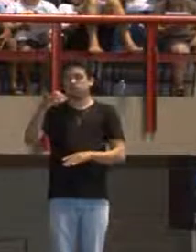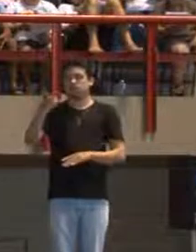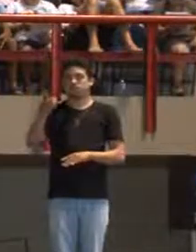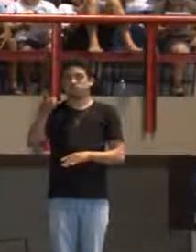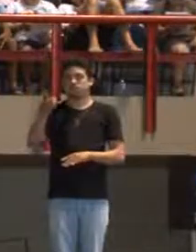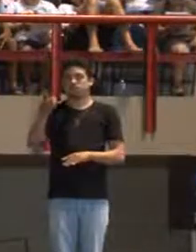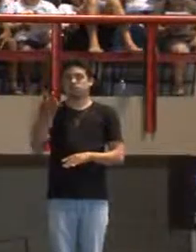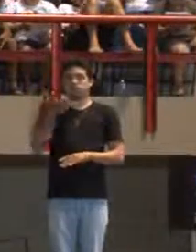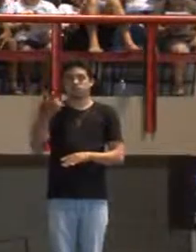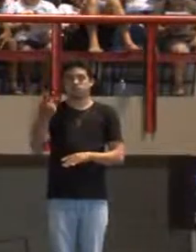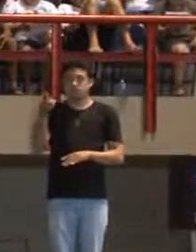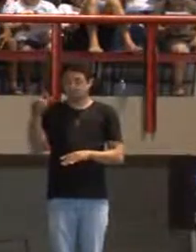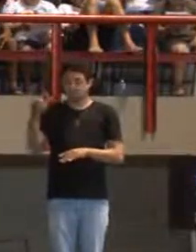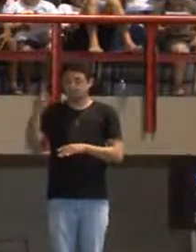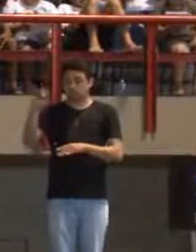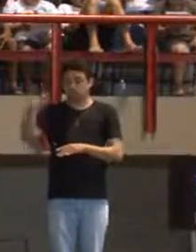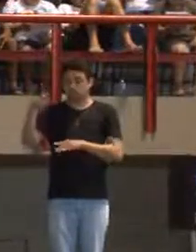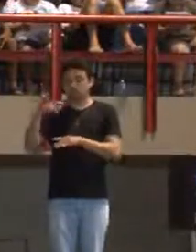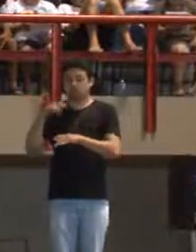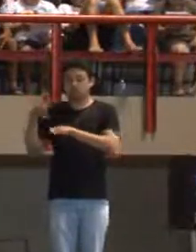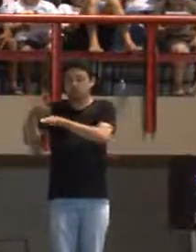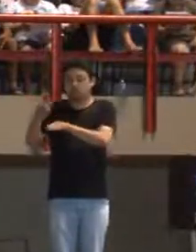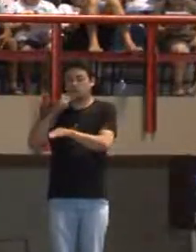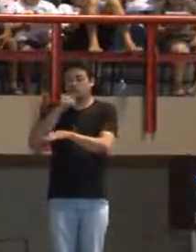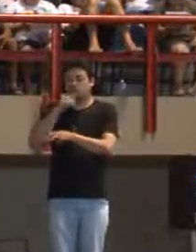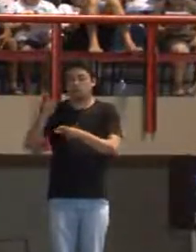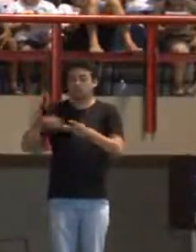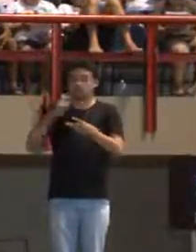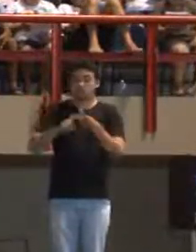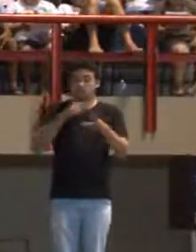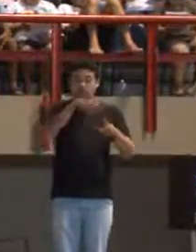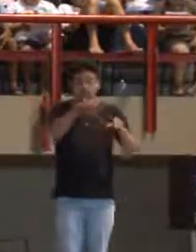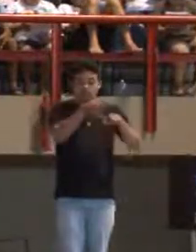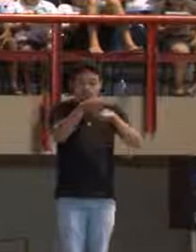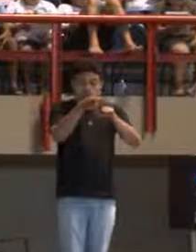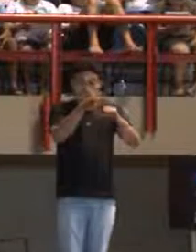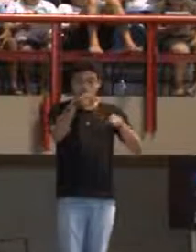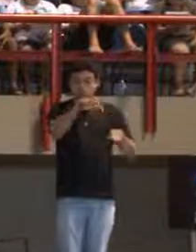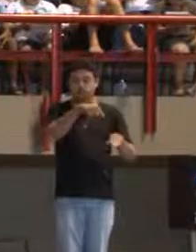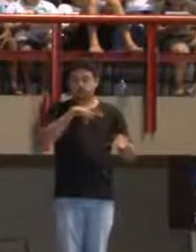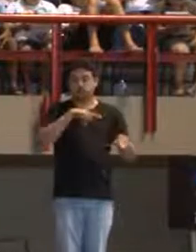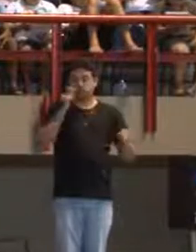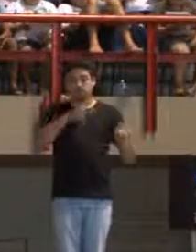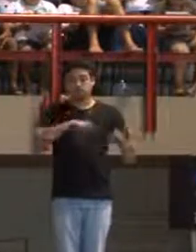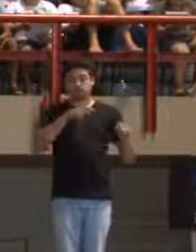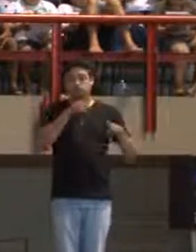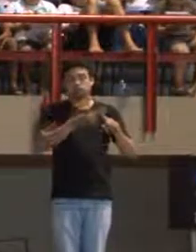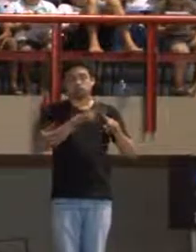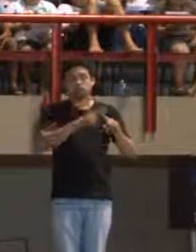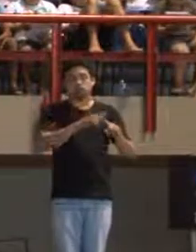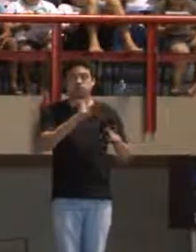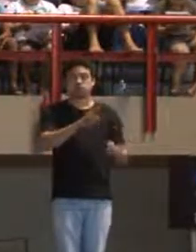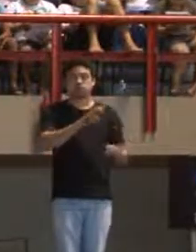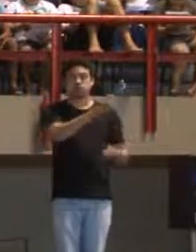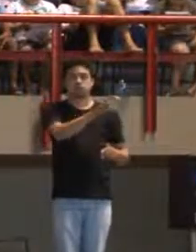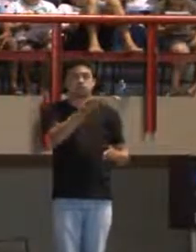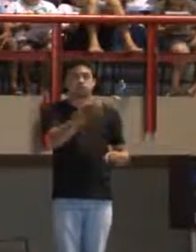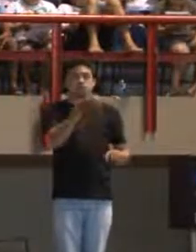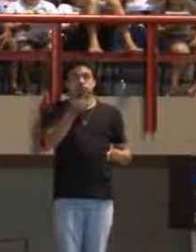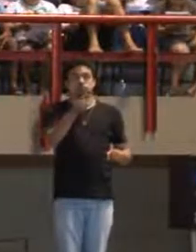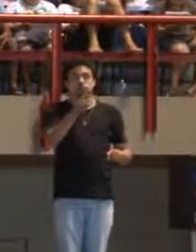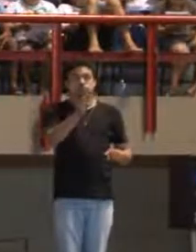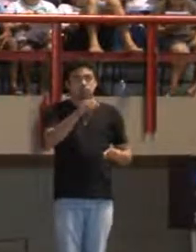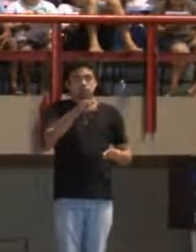sem reabastecer. Um modelo comum da Civic a gasolina, o Civic GX, pode andar cerca de